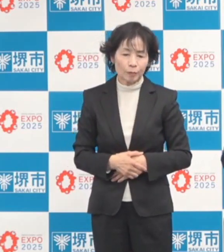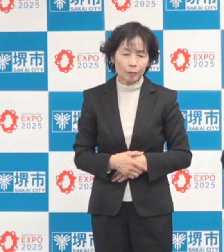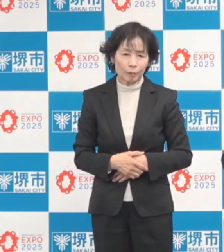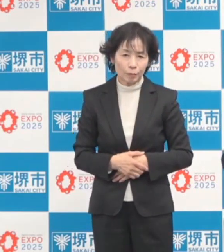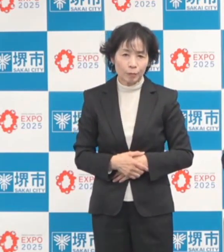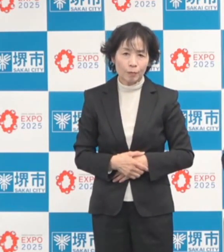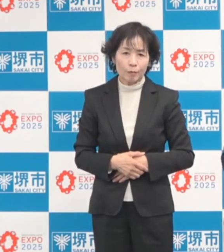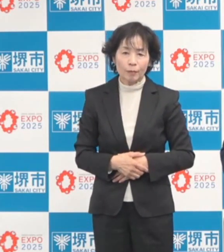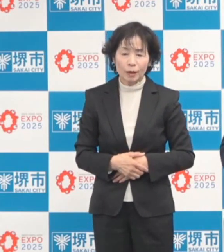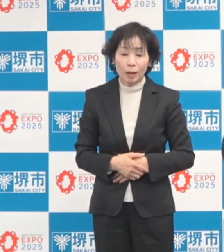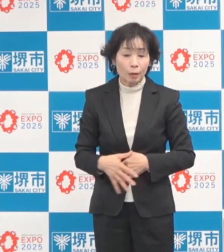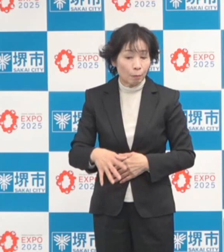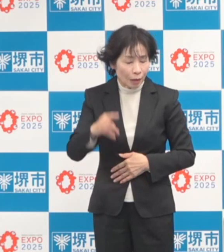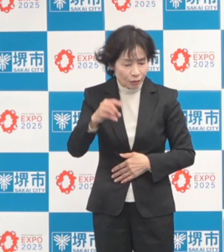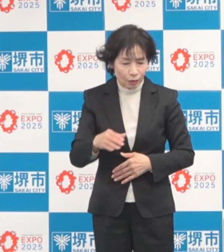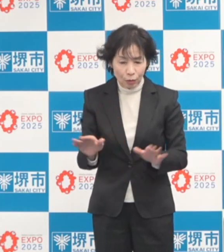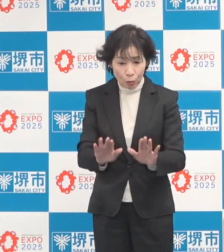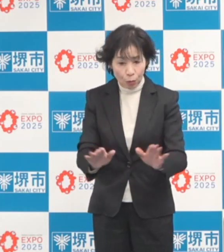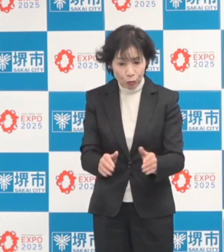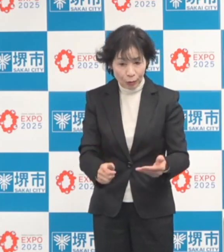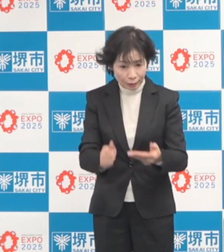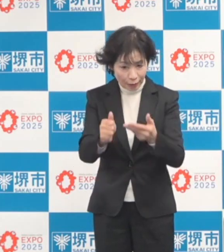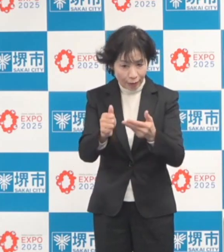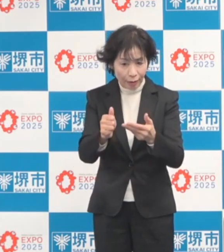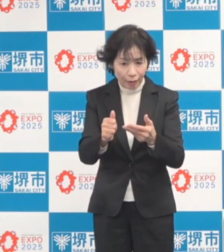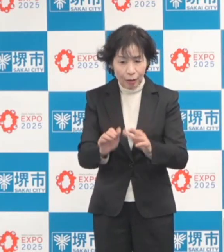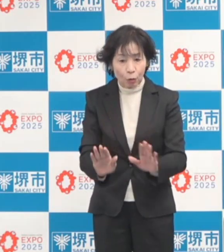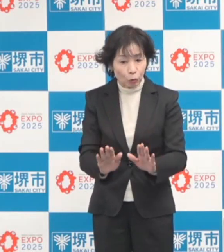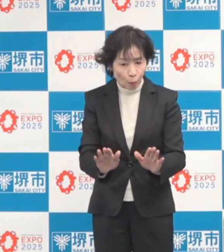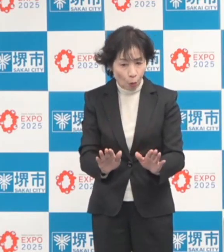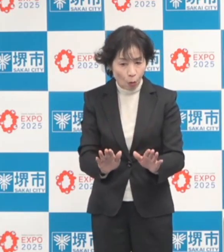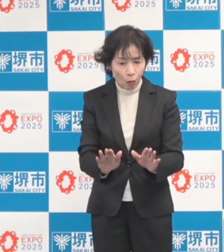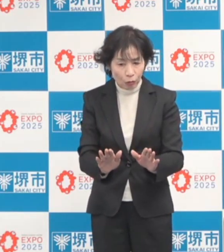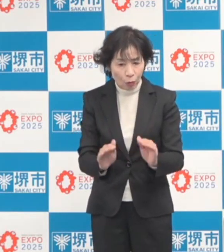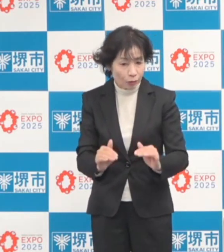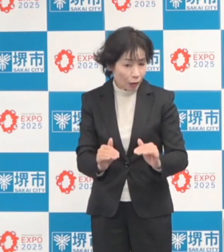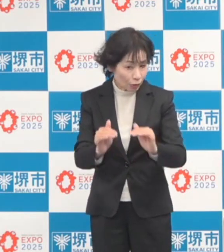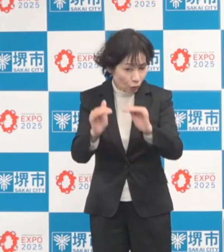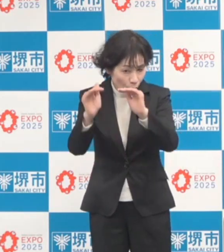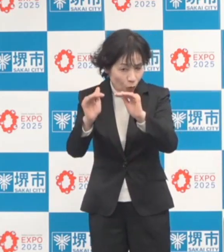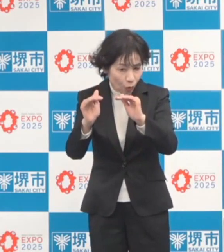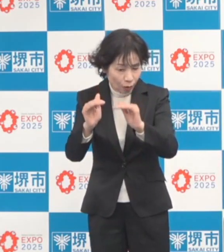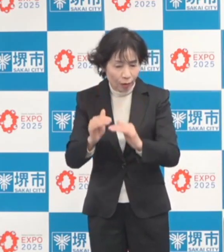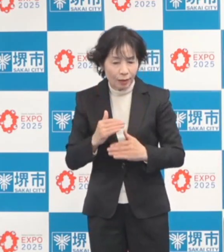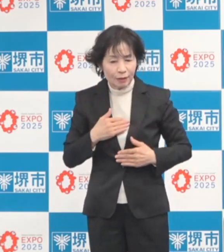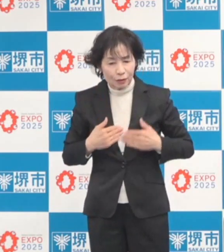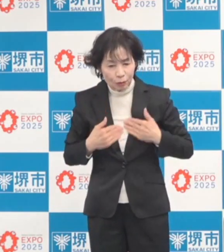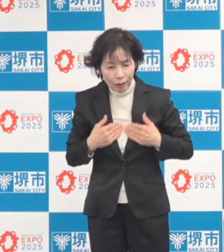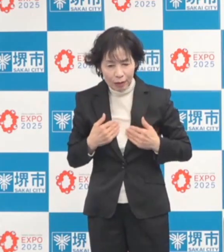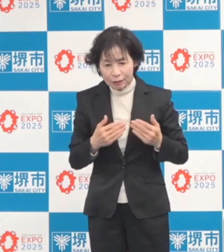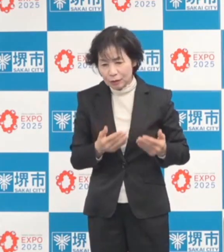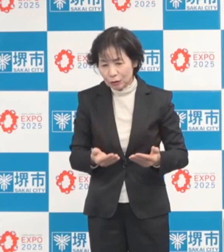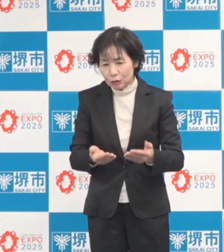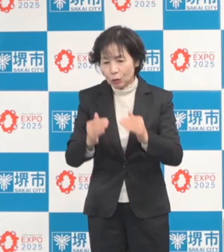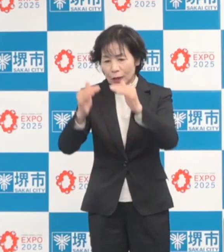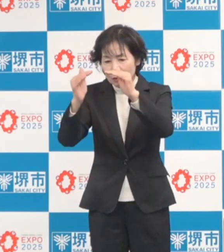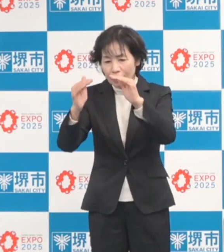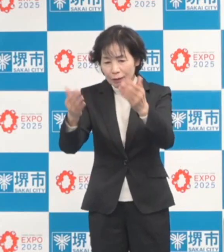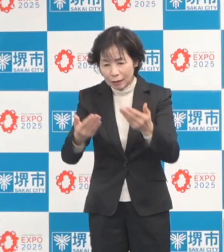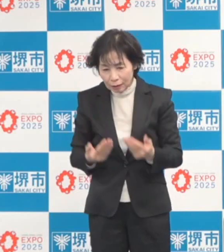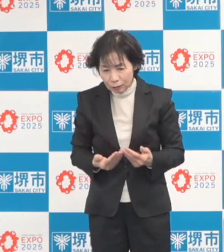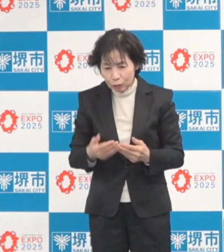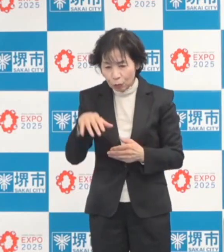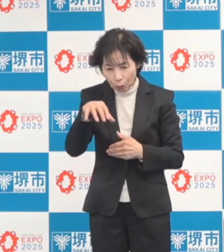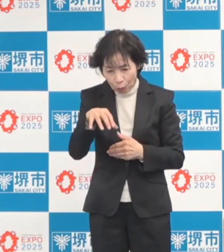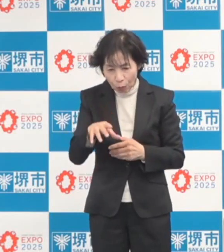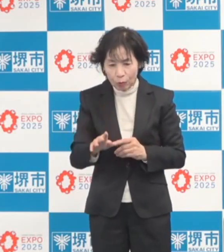はい、まず子育て、子どもの成長、健やかに育っていただくための部門とし